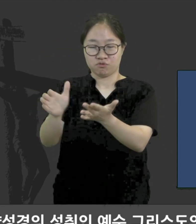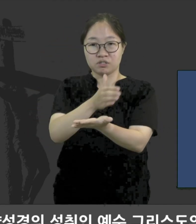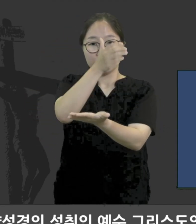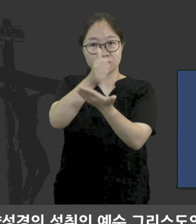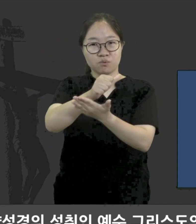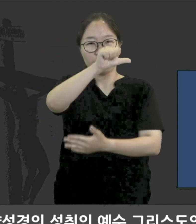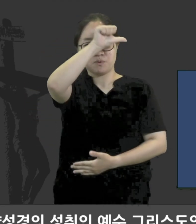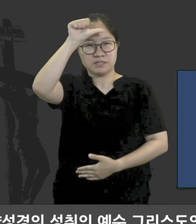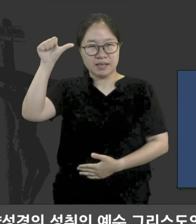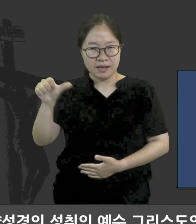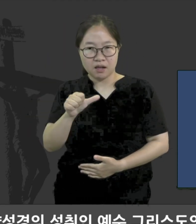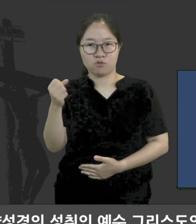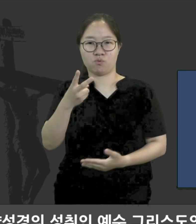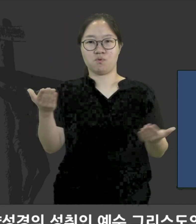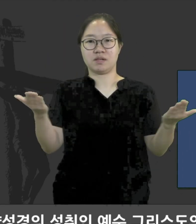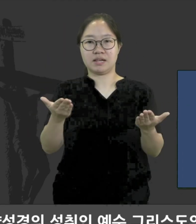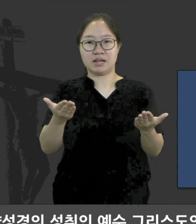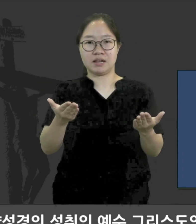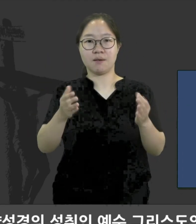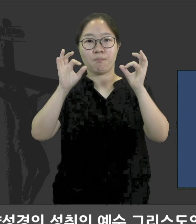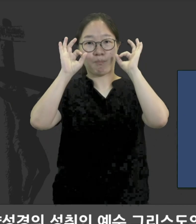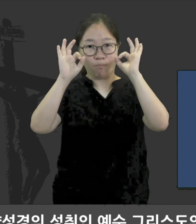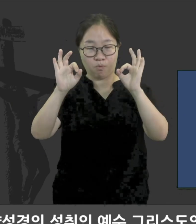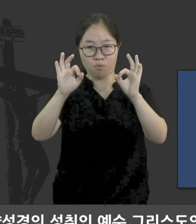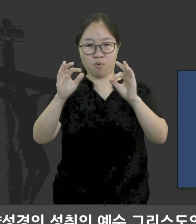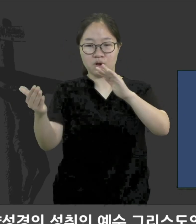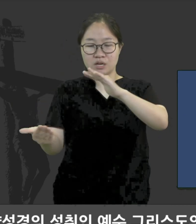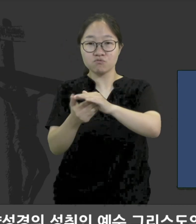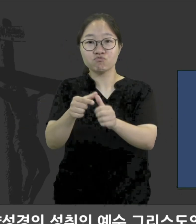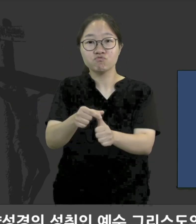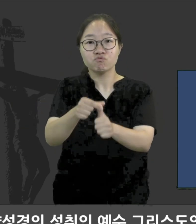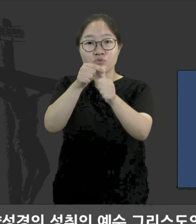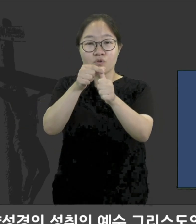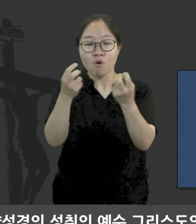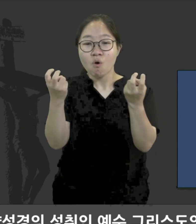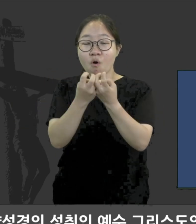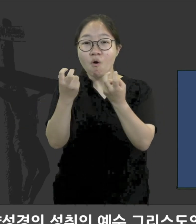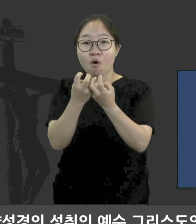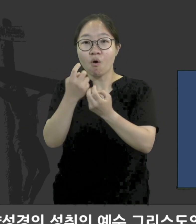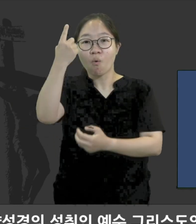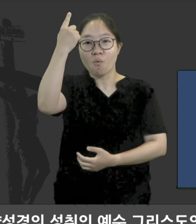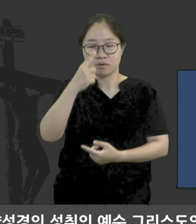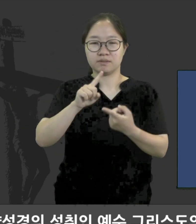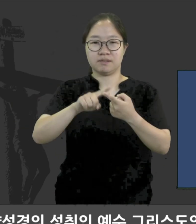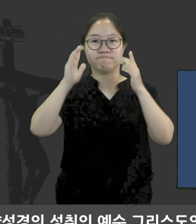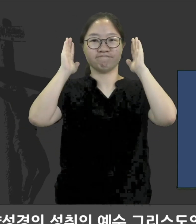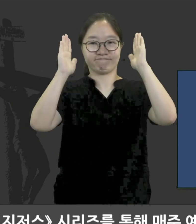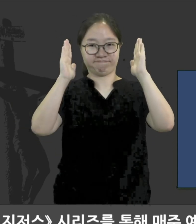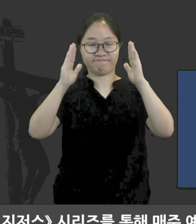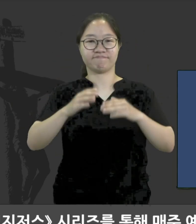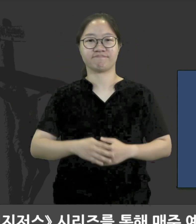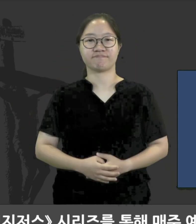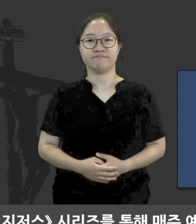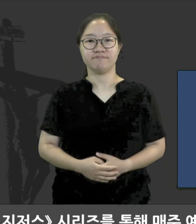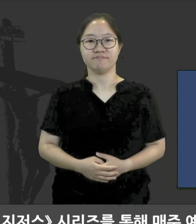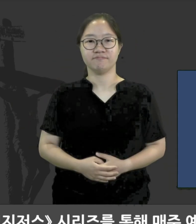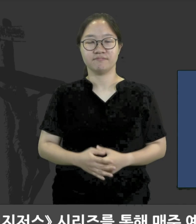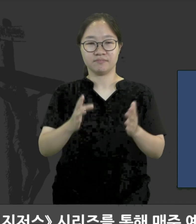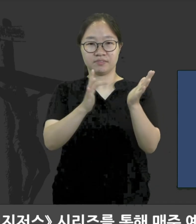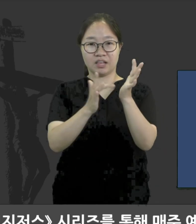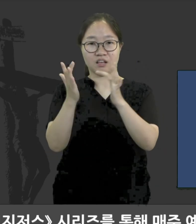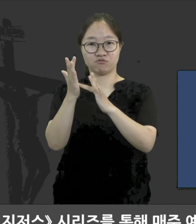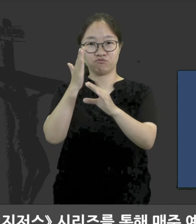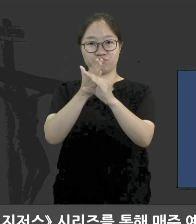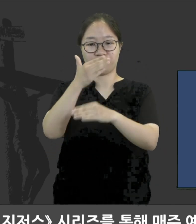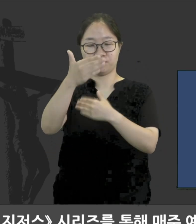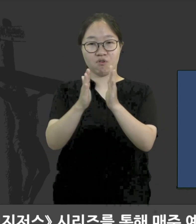사역을 살펴보고 그분이 이루신 구원이 어떻게 우리에게 임하는지 알아보겠습니다. 리딩 지저스